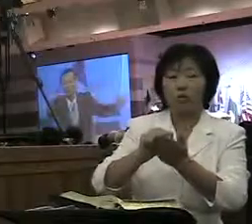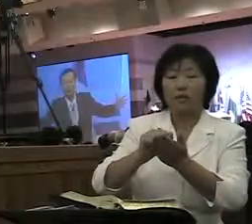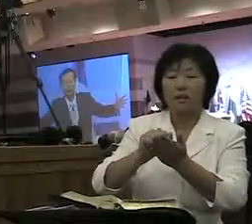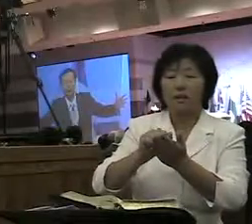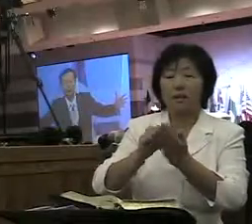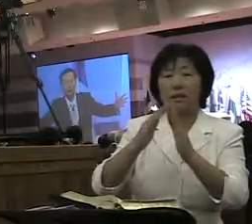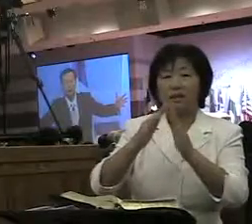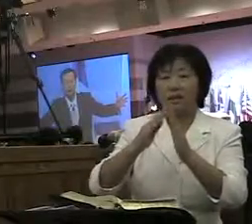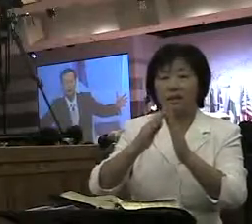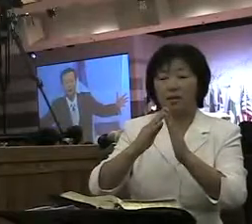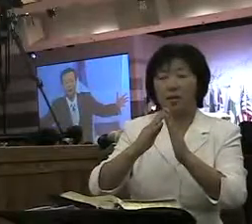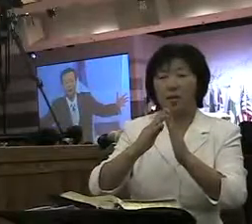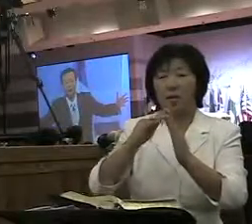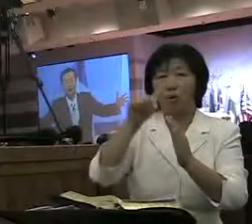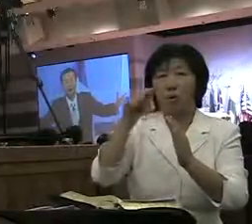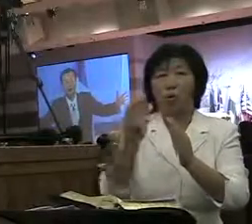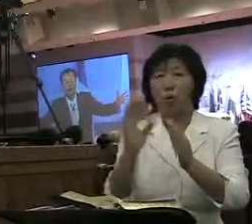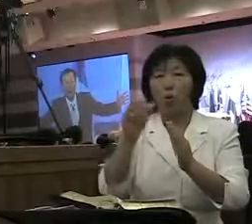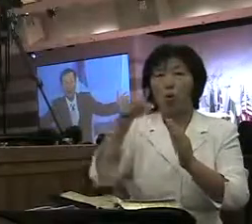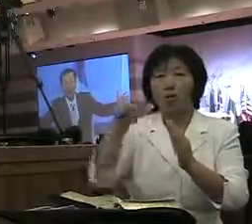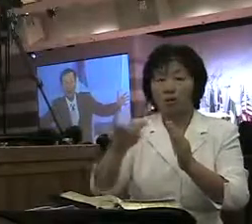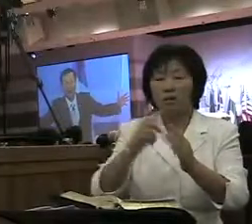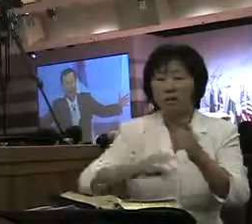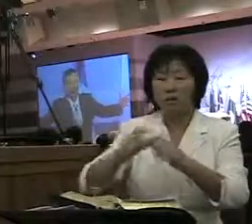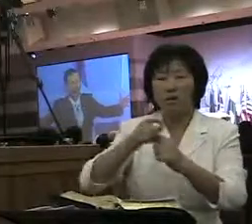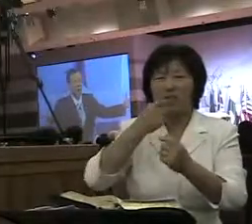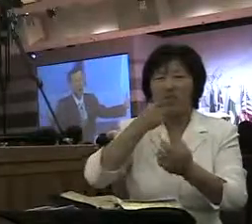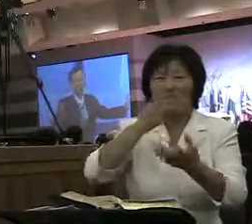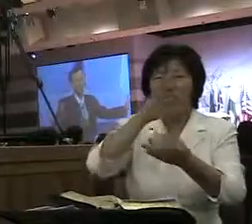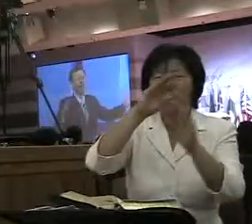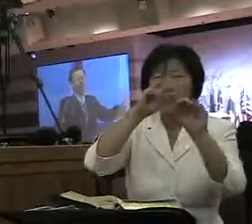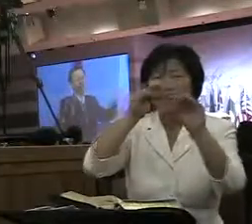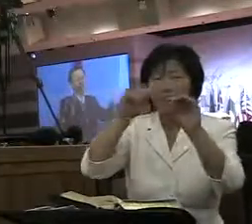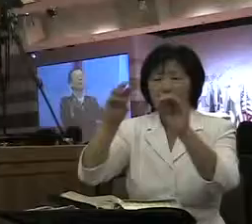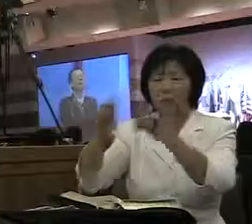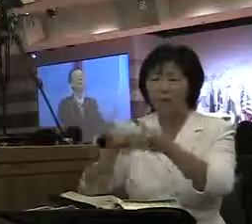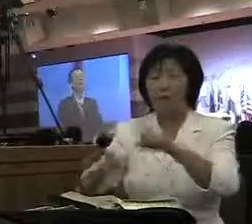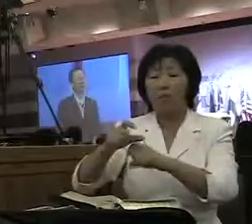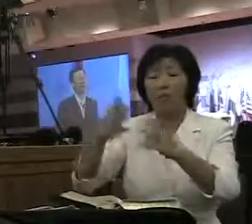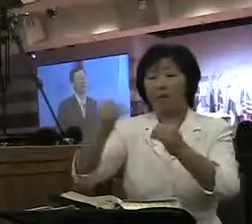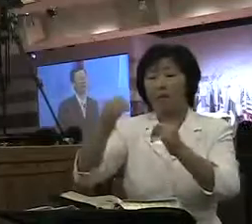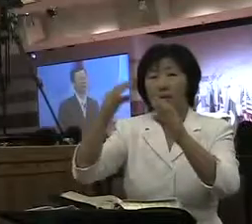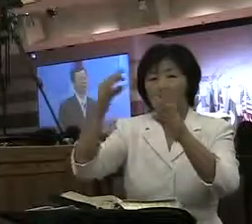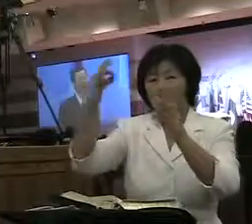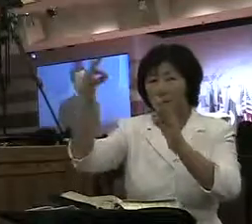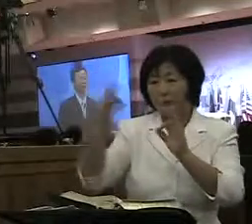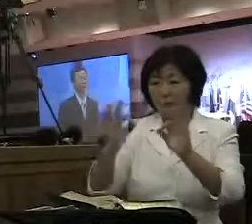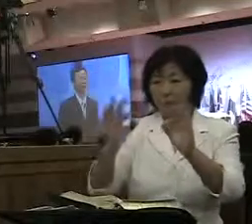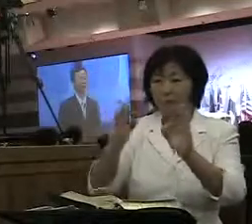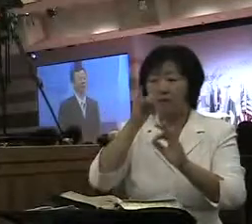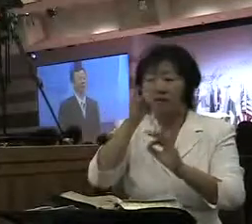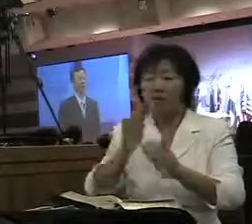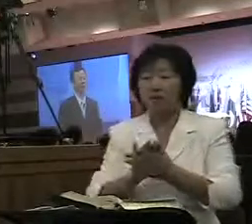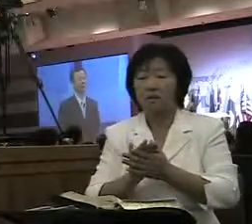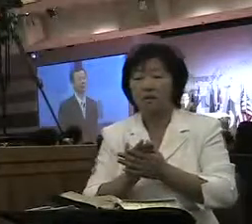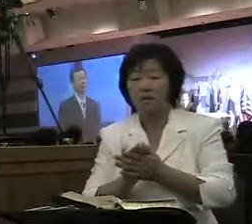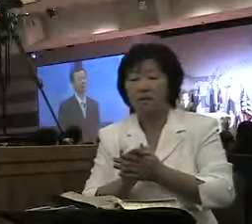더 많습니다. 더 많아요. 빛이 들어오니까 먼지가 더 많이 보여요.